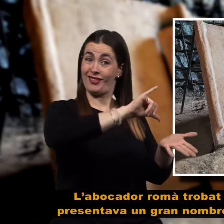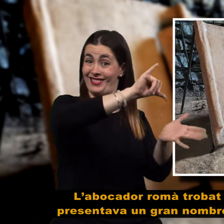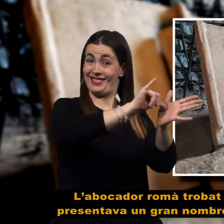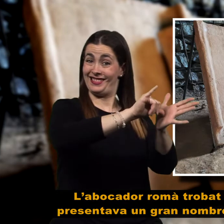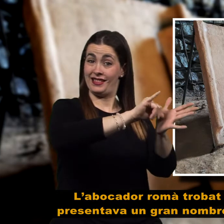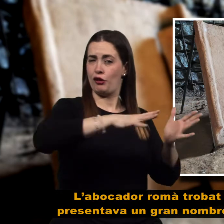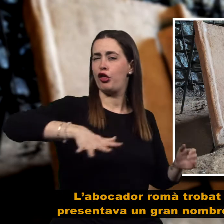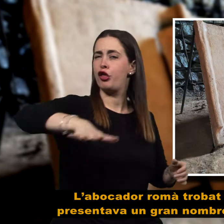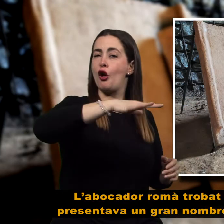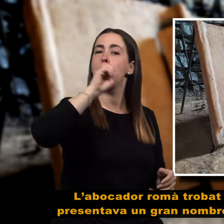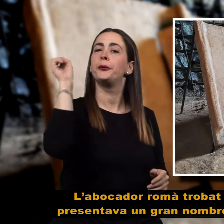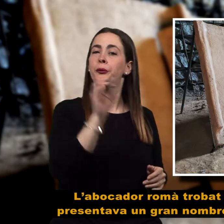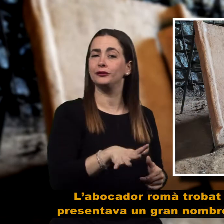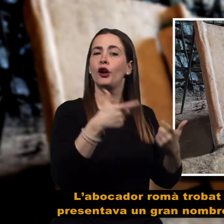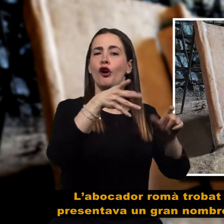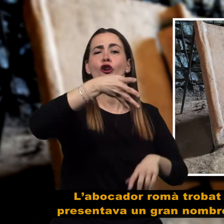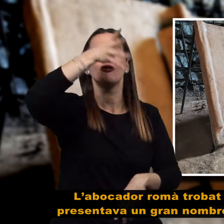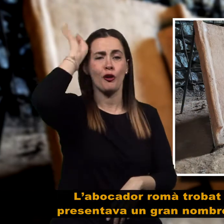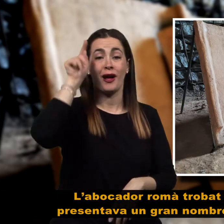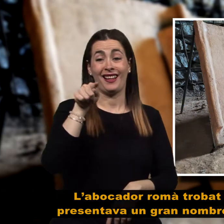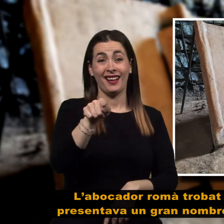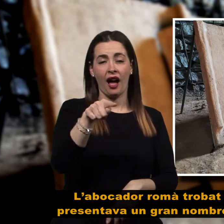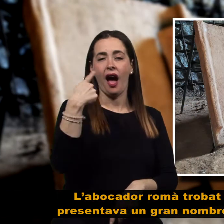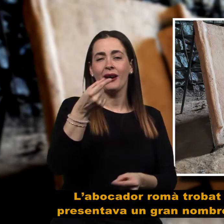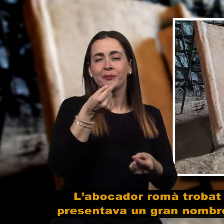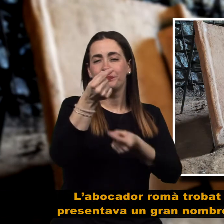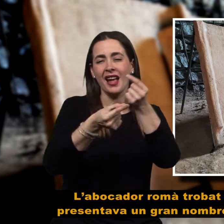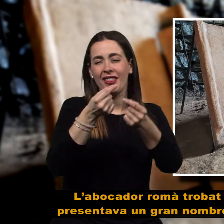L'abocador romà trobat a prop dels forns presentava un gran nombre d'aquestes peces.